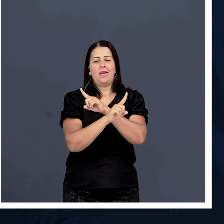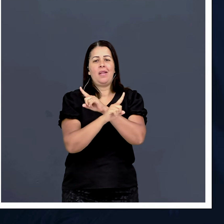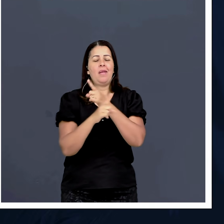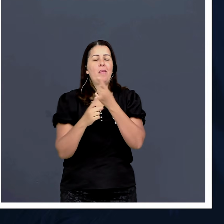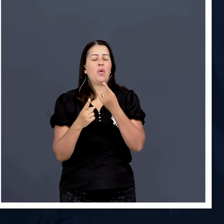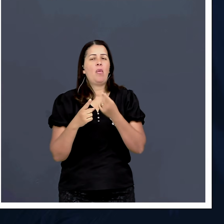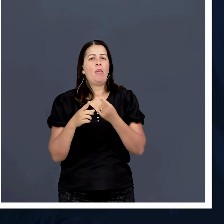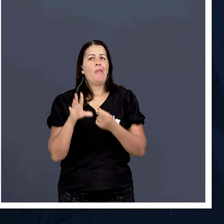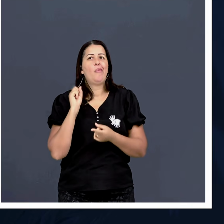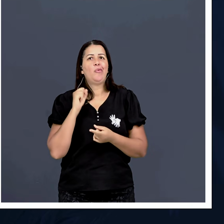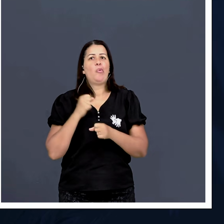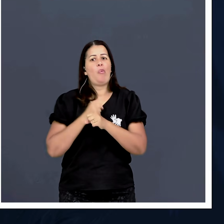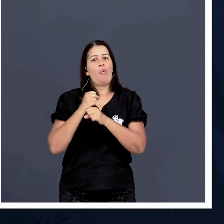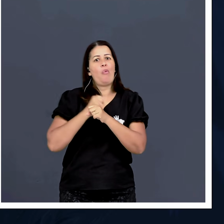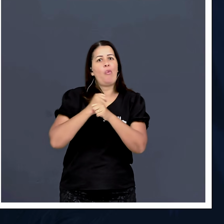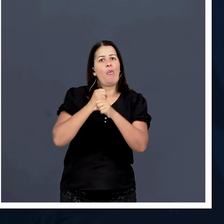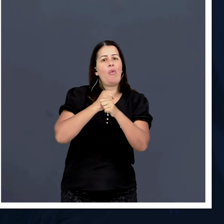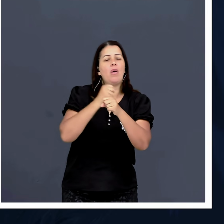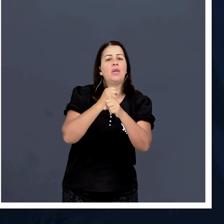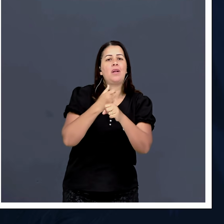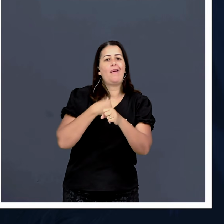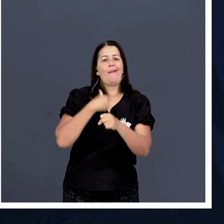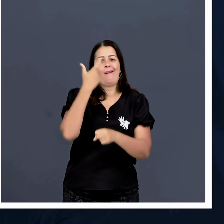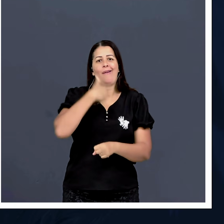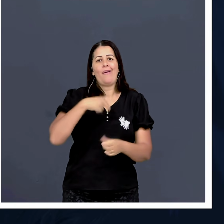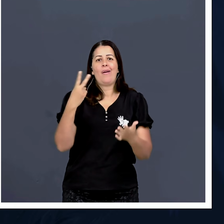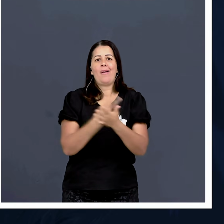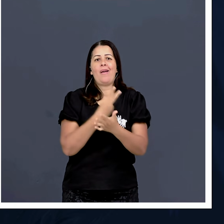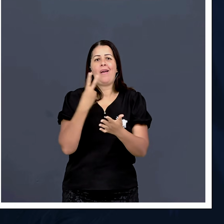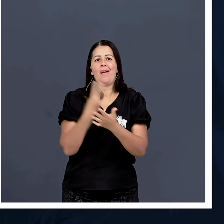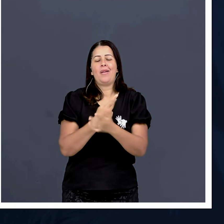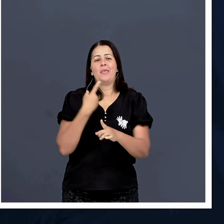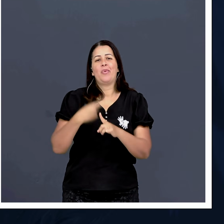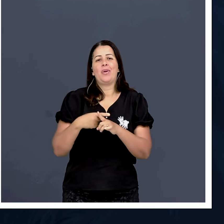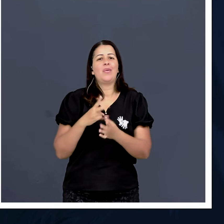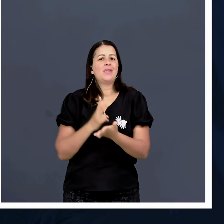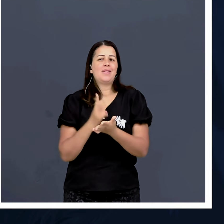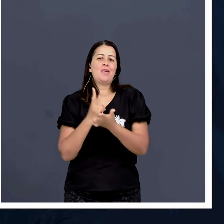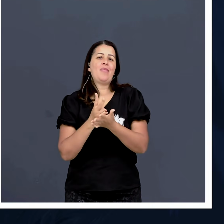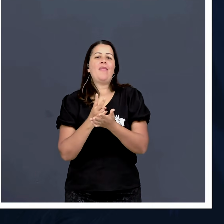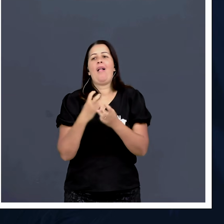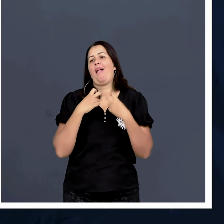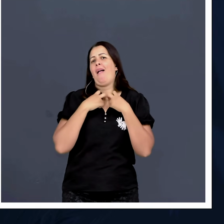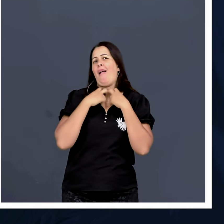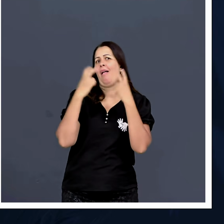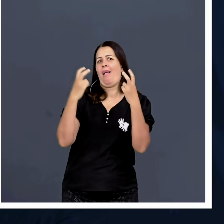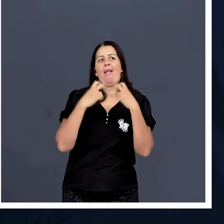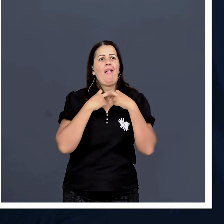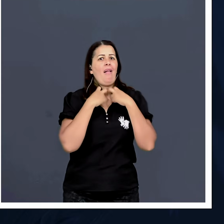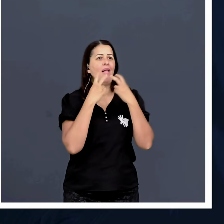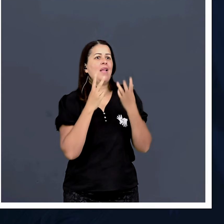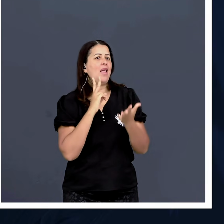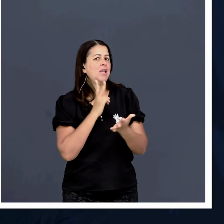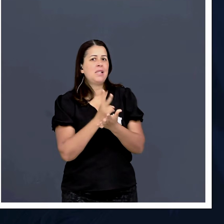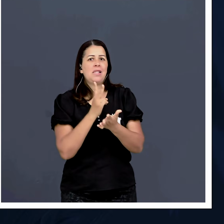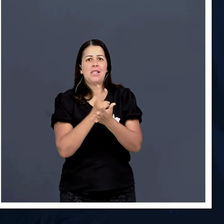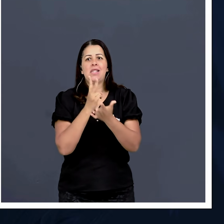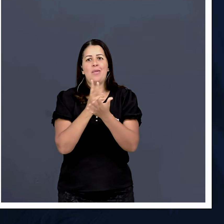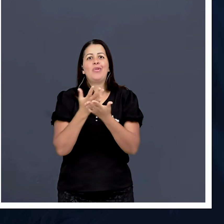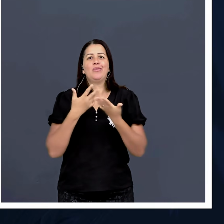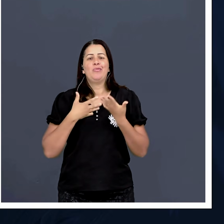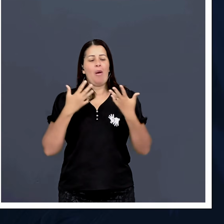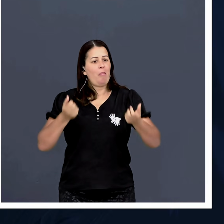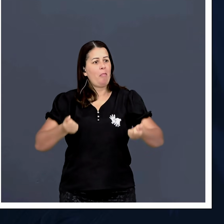muitos anos da minha vida eu vivi achando que eu era que estava errada. Porque eu sempre falei muito alto, sempre fui e